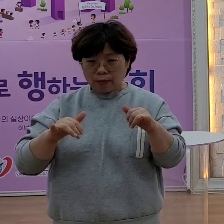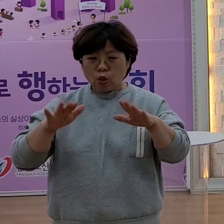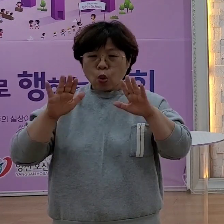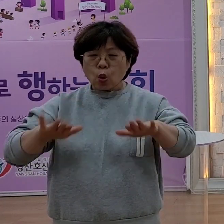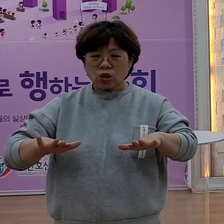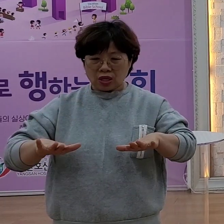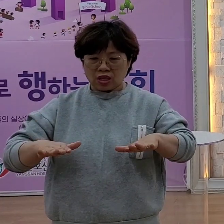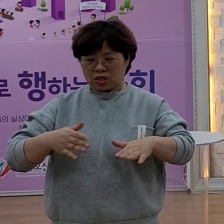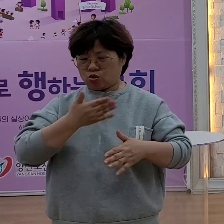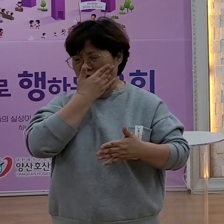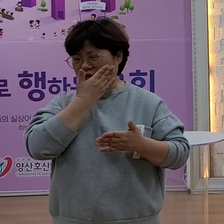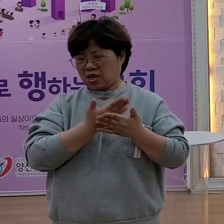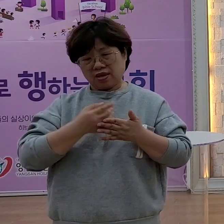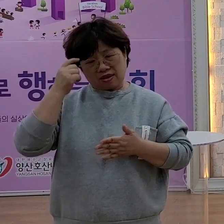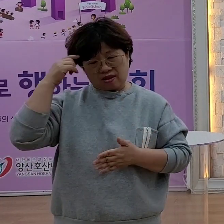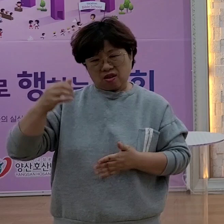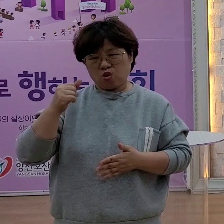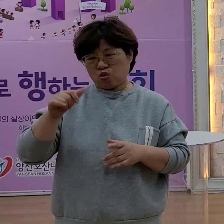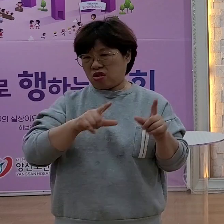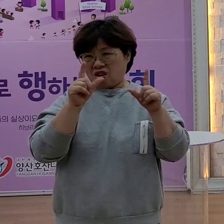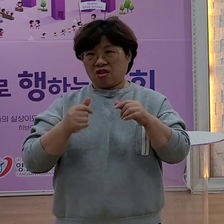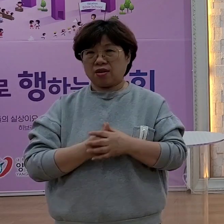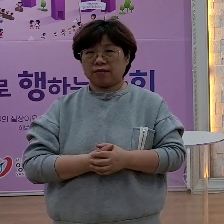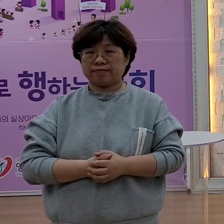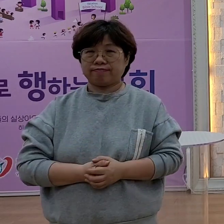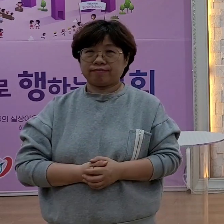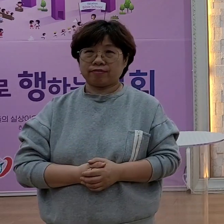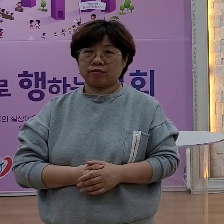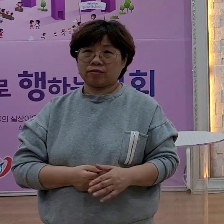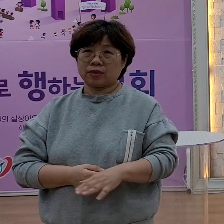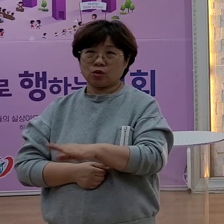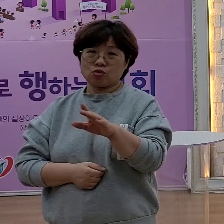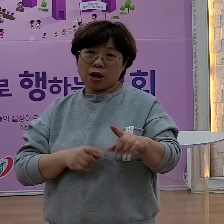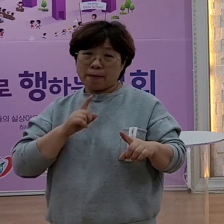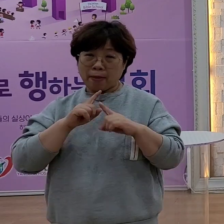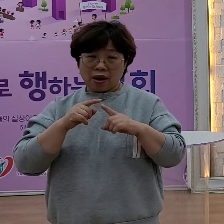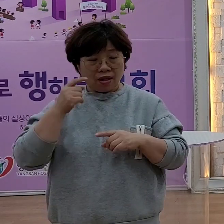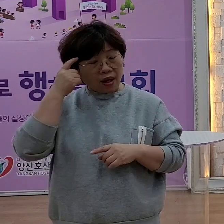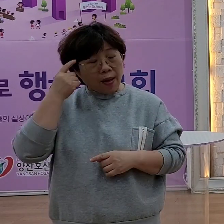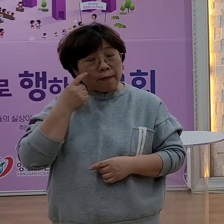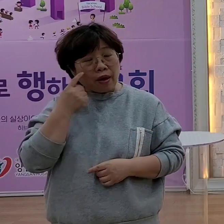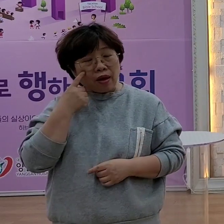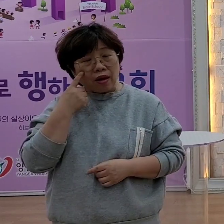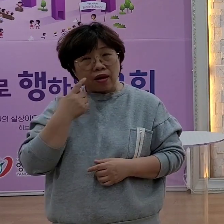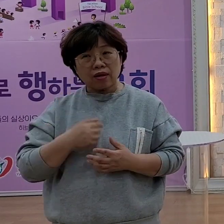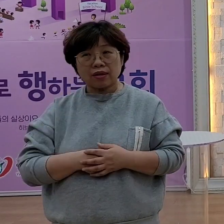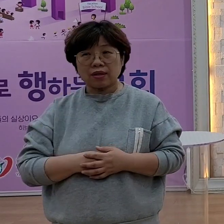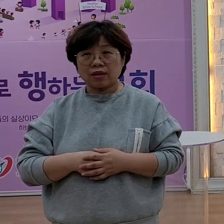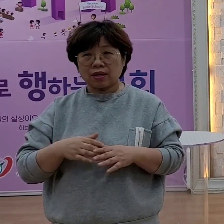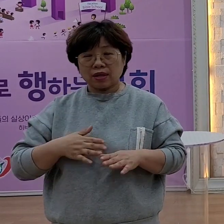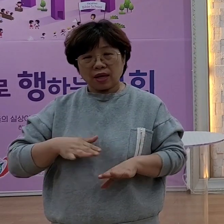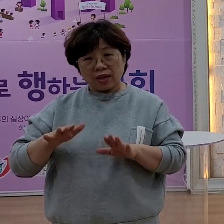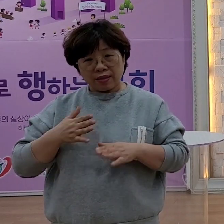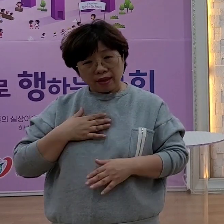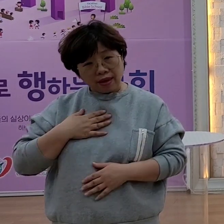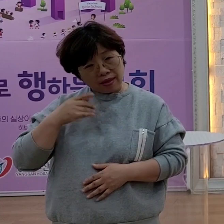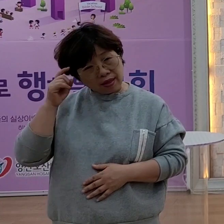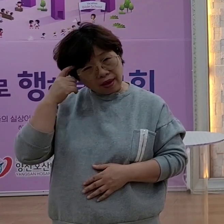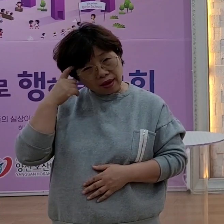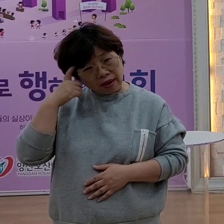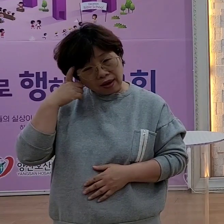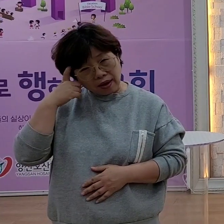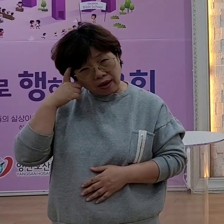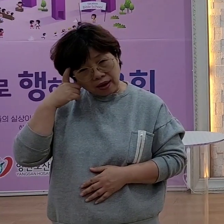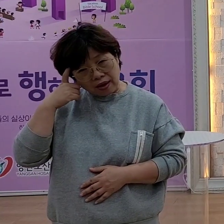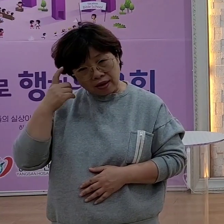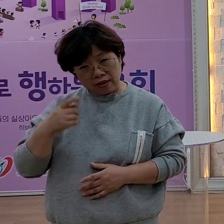이게 차이점. 내가 여러분 한번 잘 생각해. 우리의 언어와 내 생각과 관점이 어디에 지금 놓여 있는지를